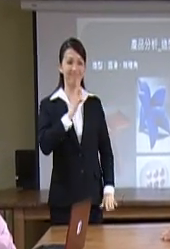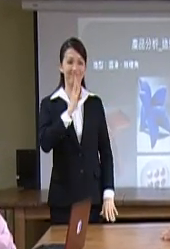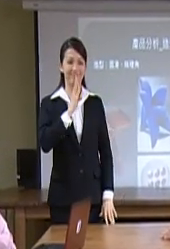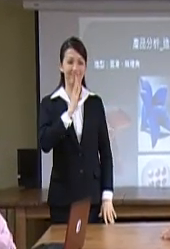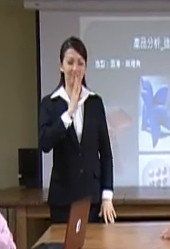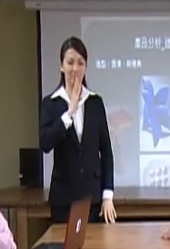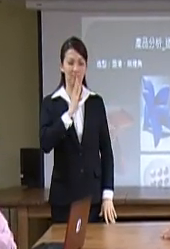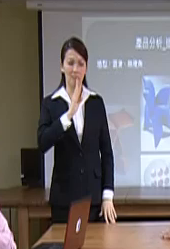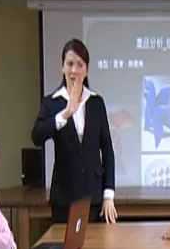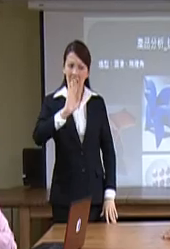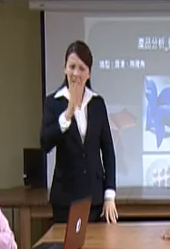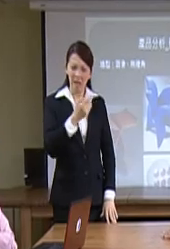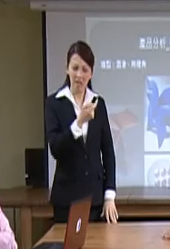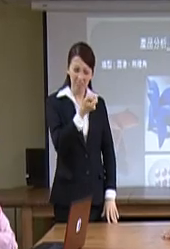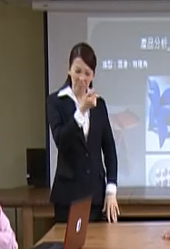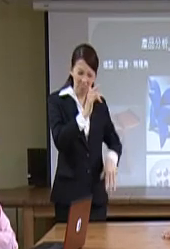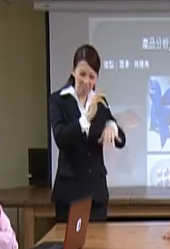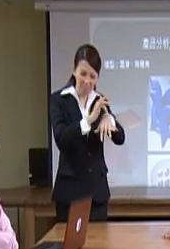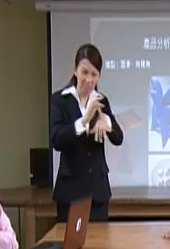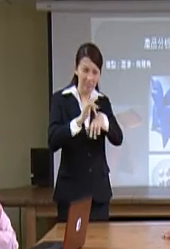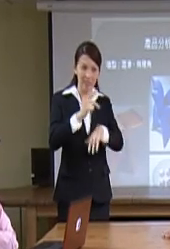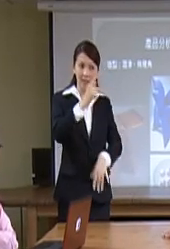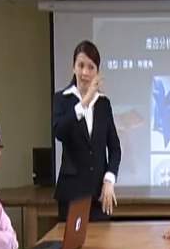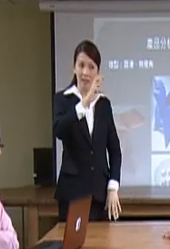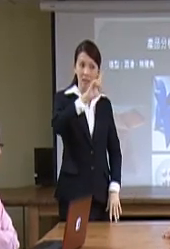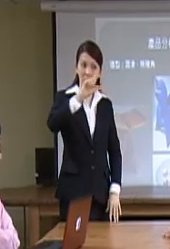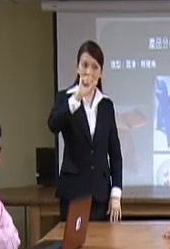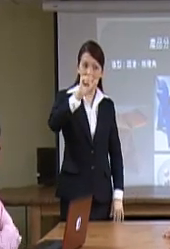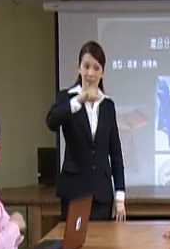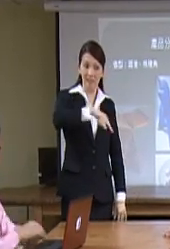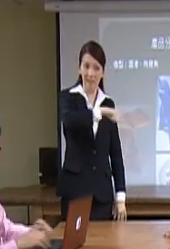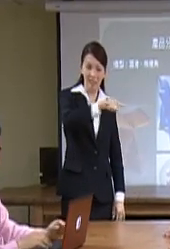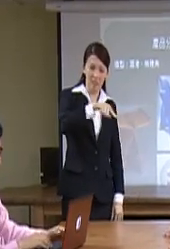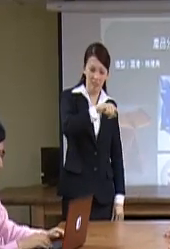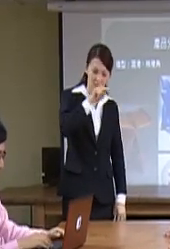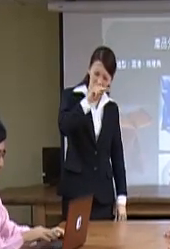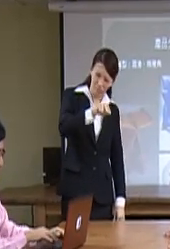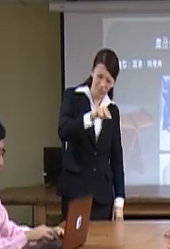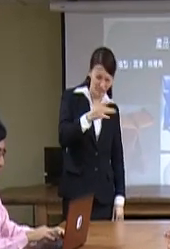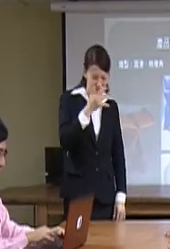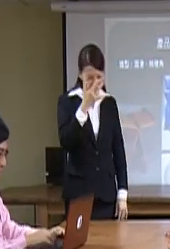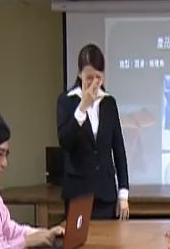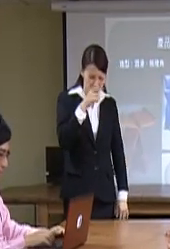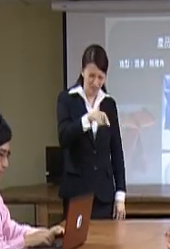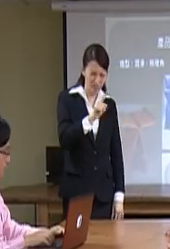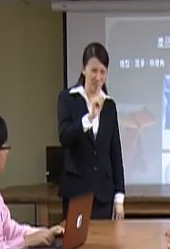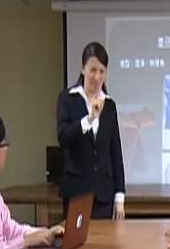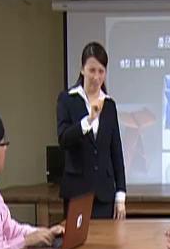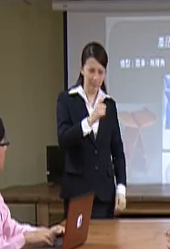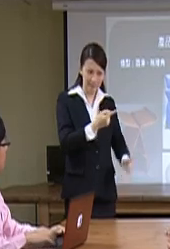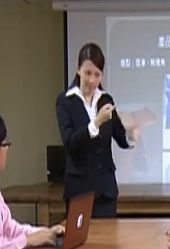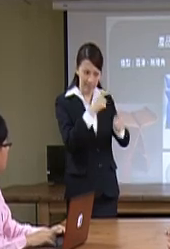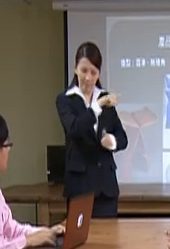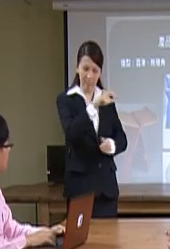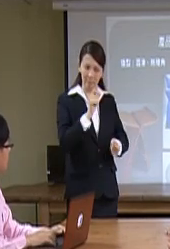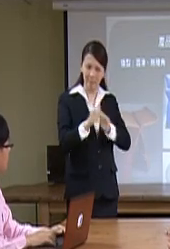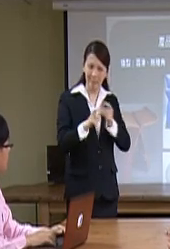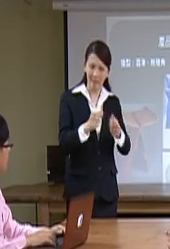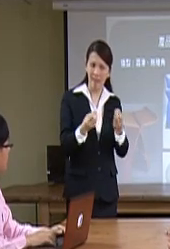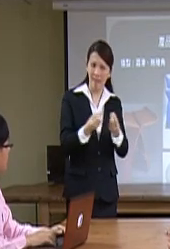度。而对那些较少踏进 Kayla 的人而言， Kayla 代表什么呢？要怎么样可以